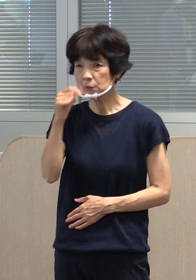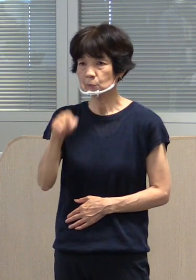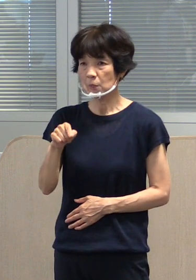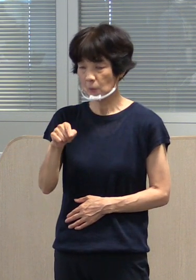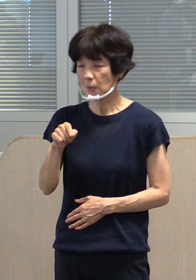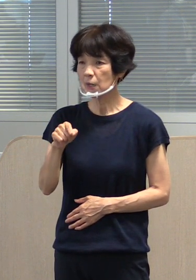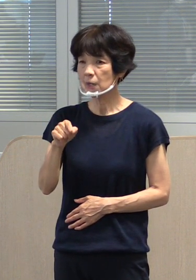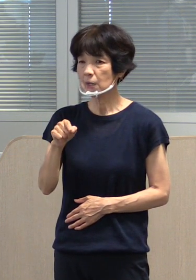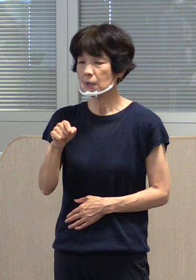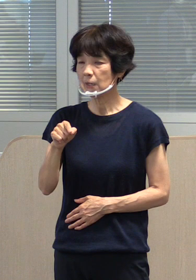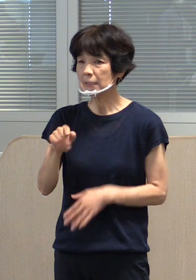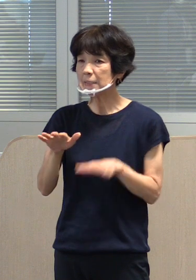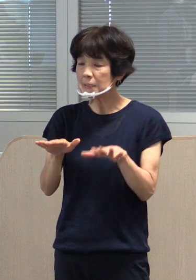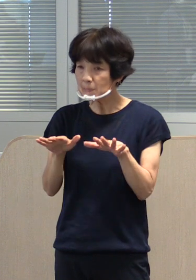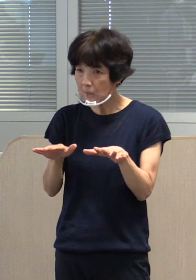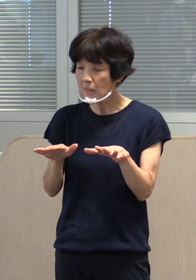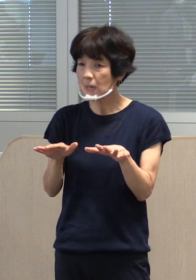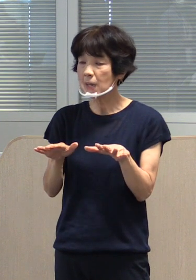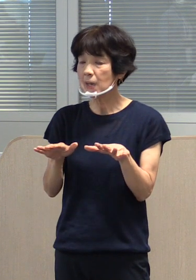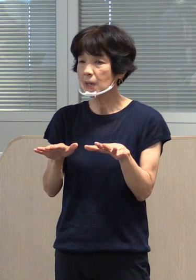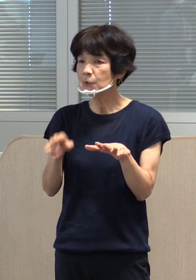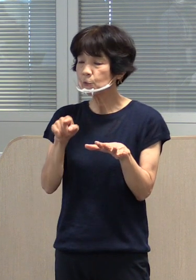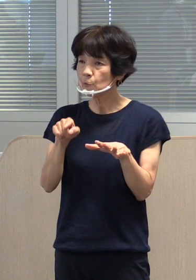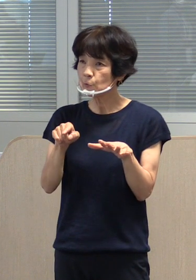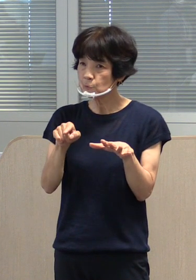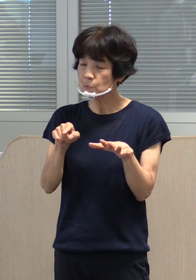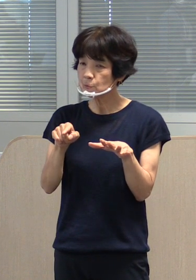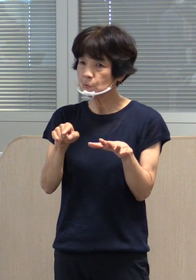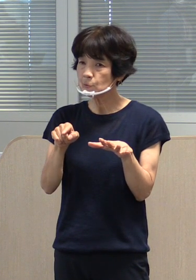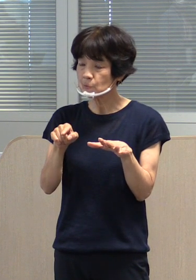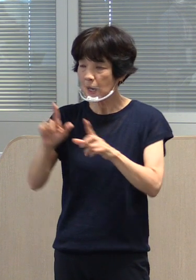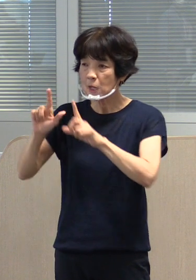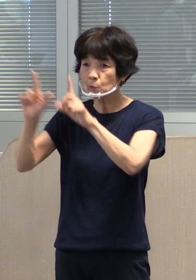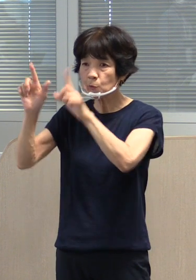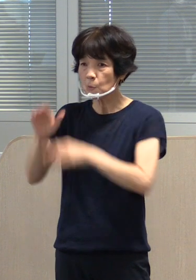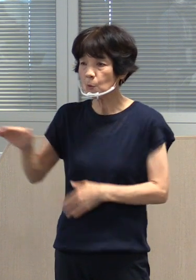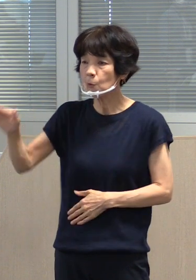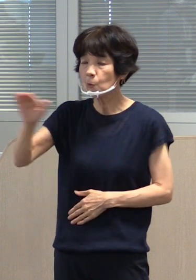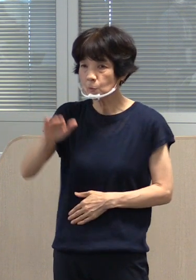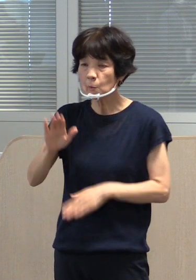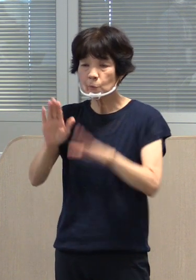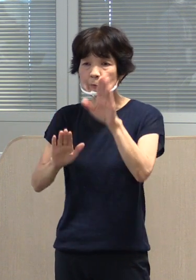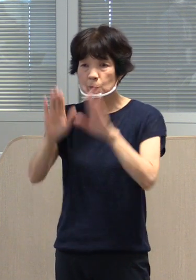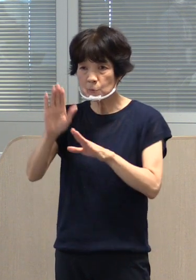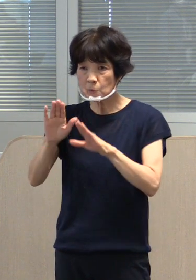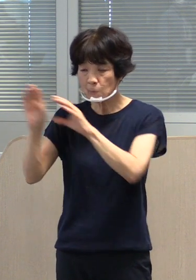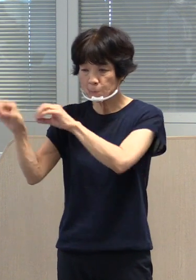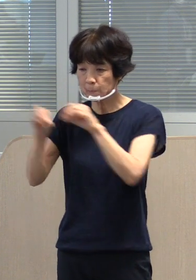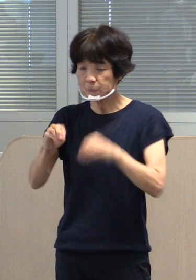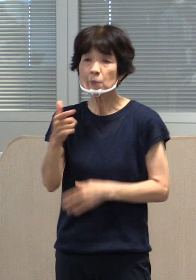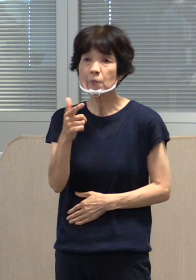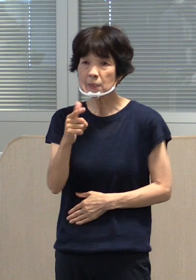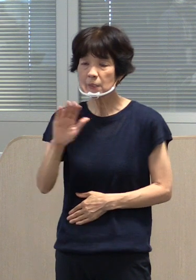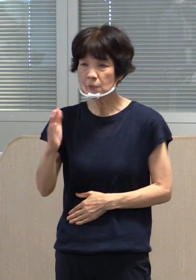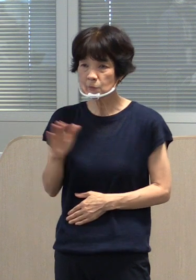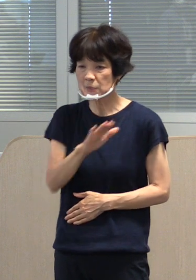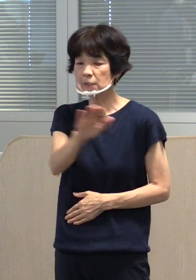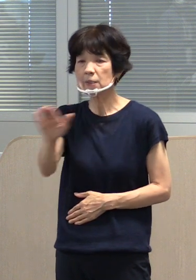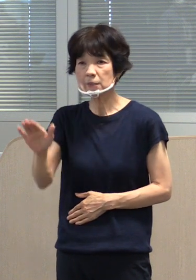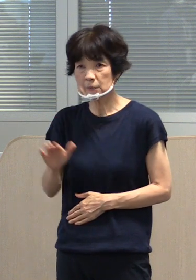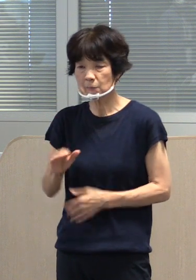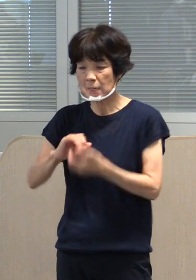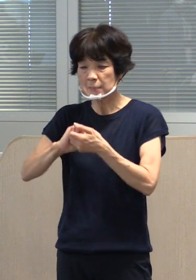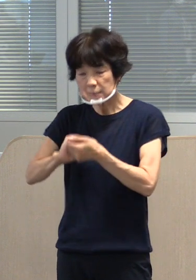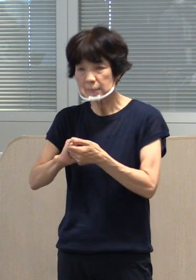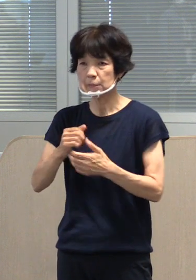点について、今、そういうふうな、東京のような状況ではございませんが、県民の皆さんには